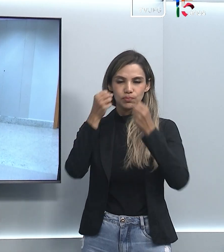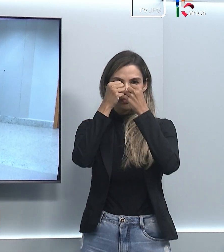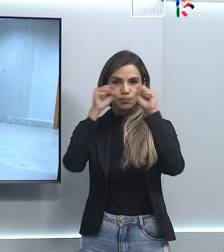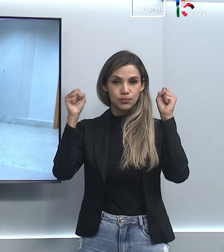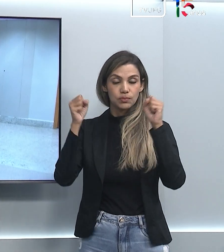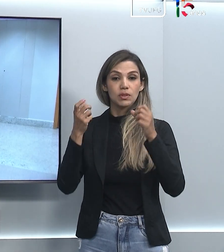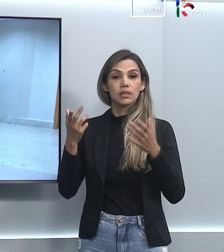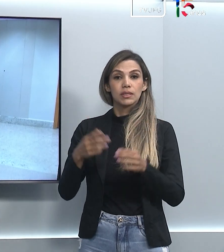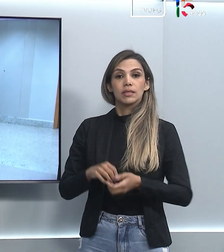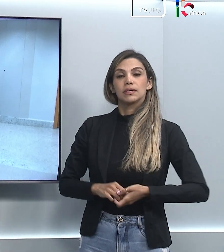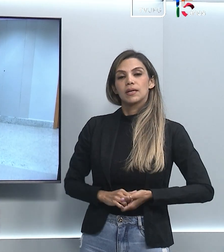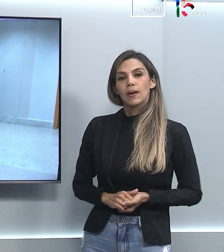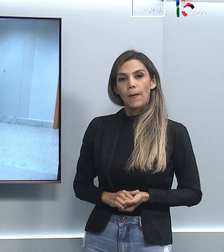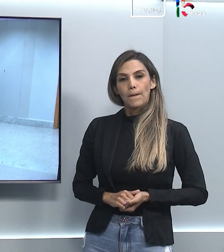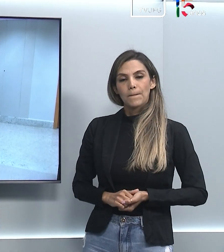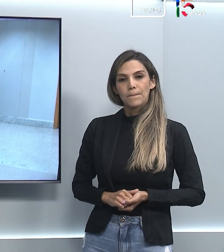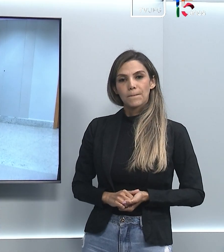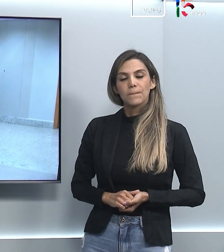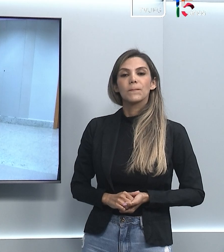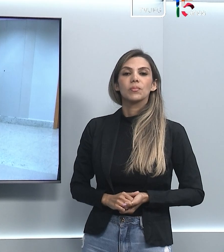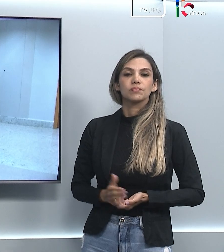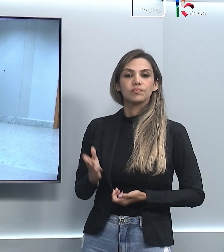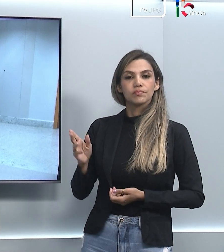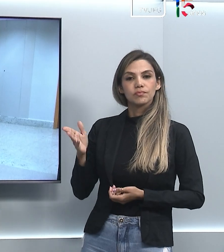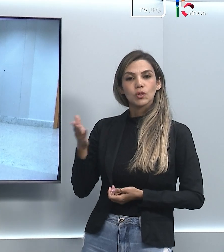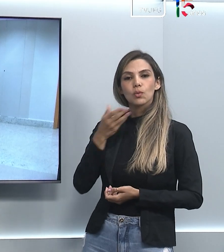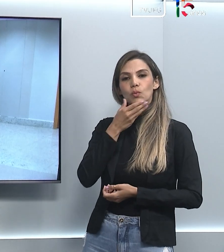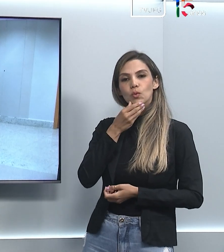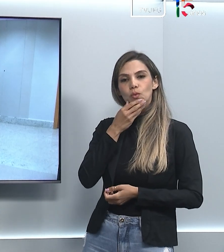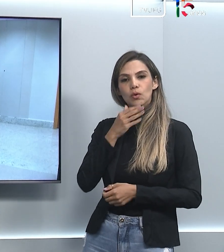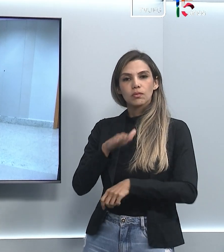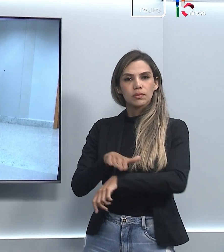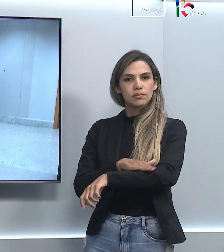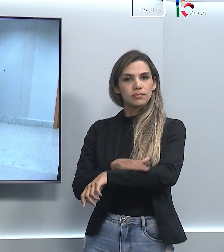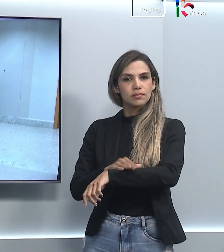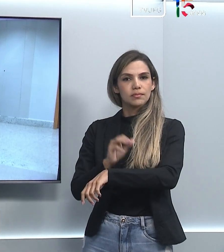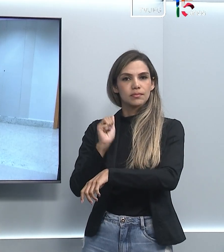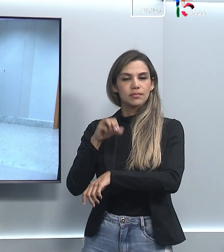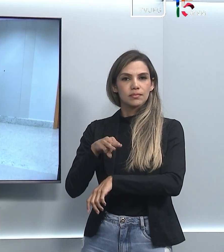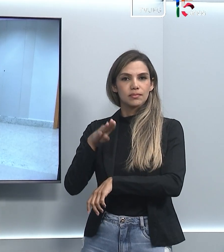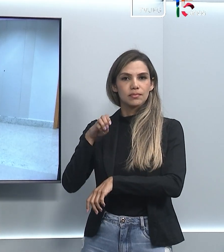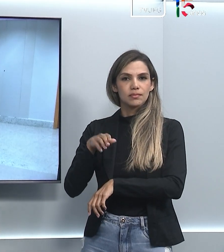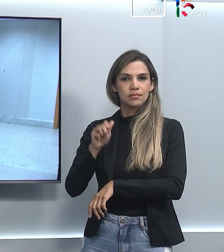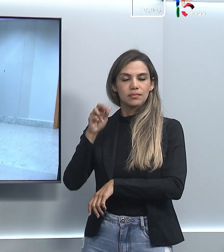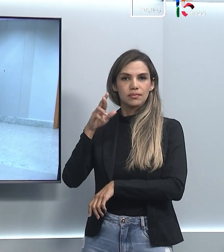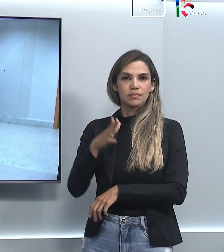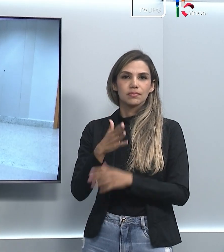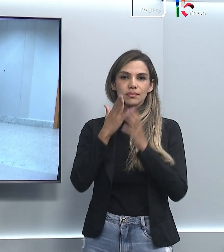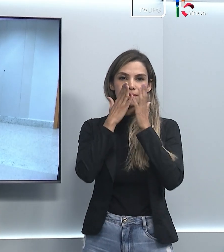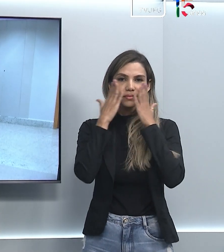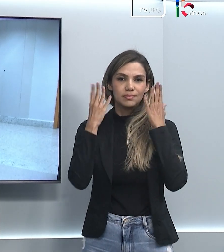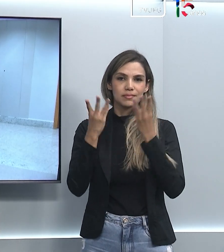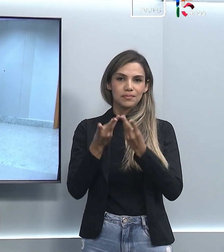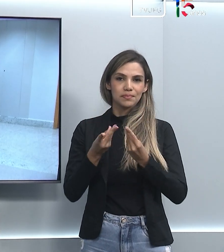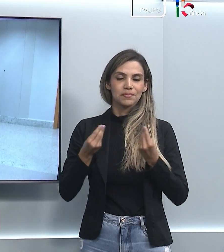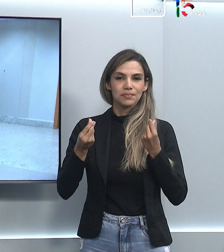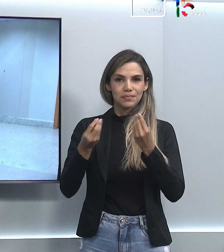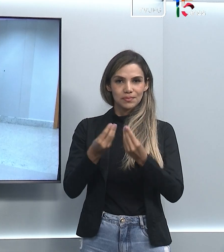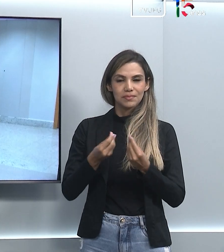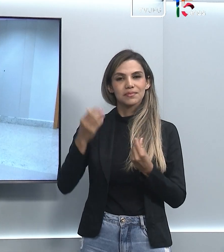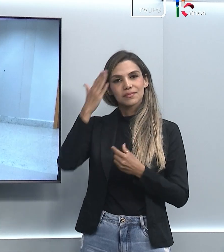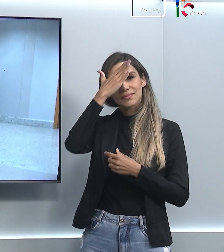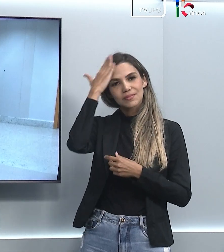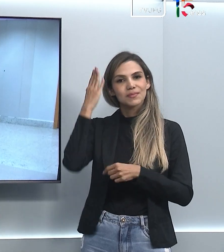Foro Extrajudicial. Sou um homem de pele âmbar, de expressão suave, cabelos